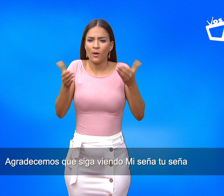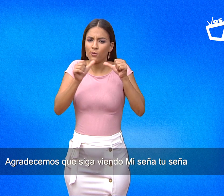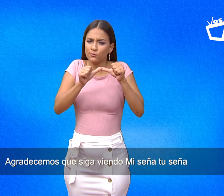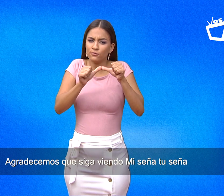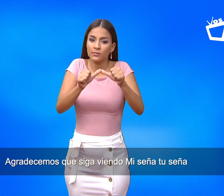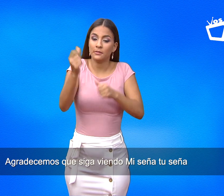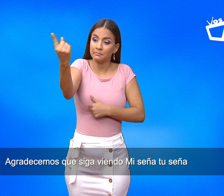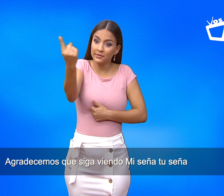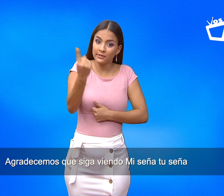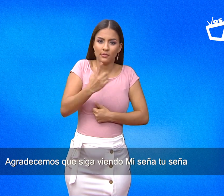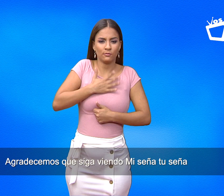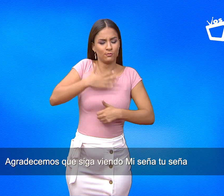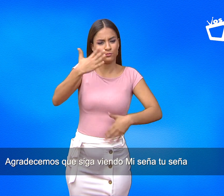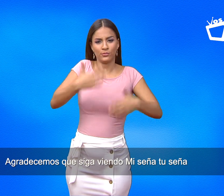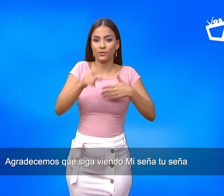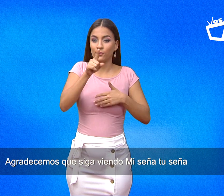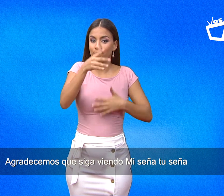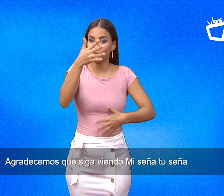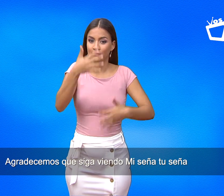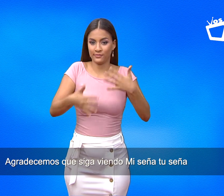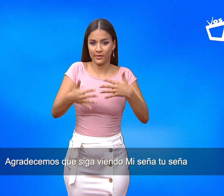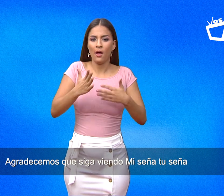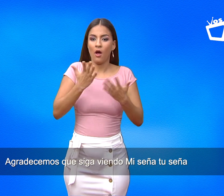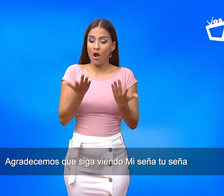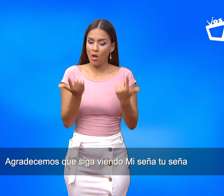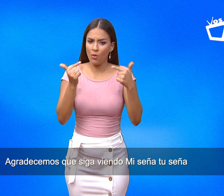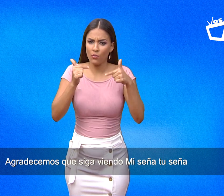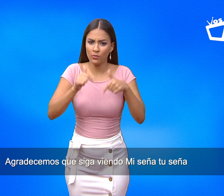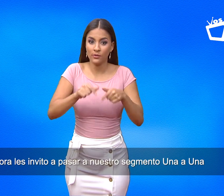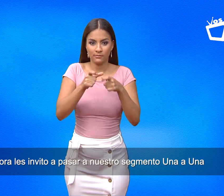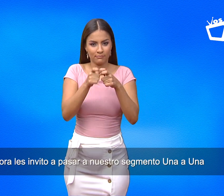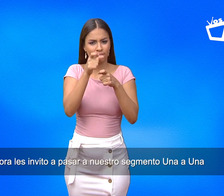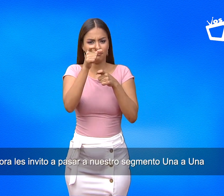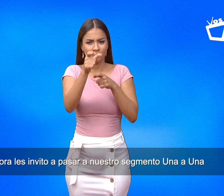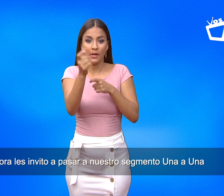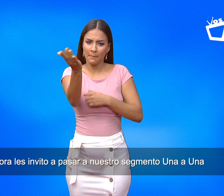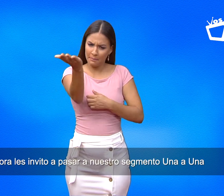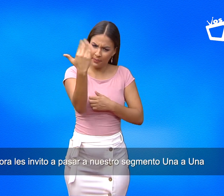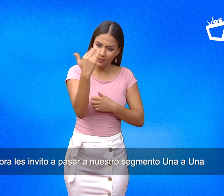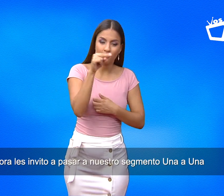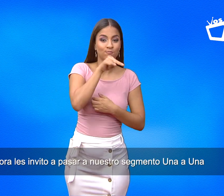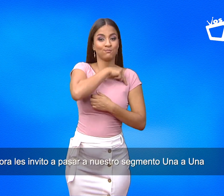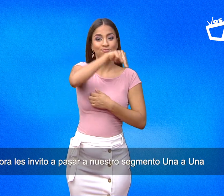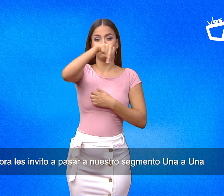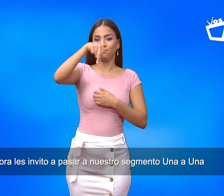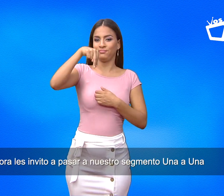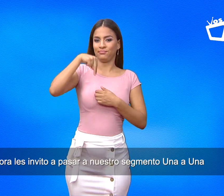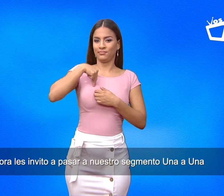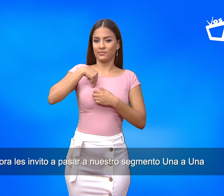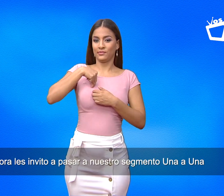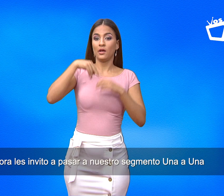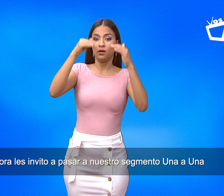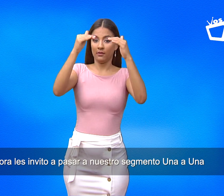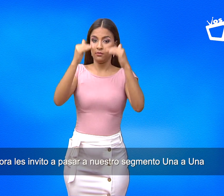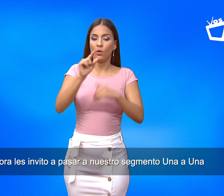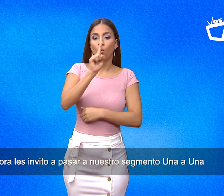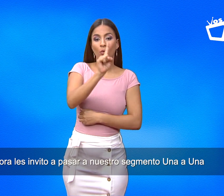agradecemos que sigue habiendo diseña tu seña ahora les invitó a pasar a nuestro segmento una y una